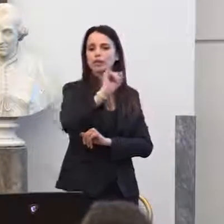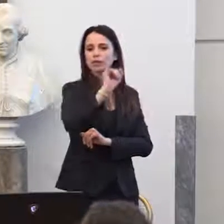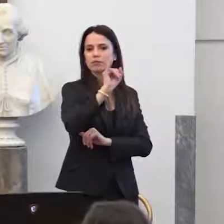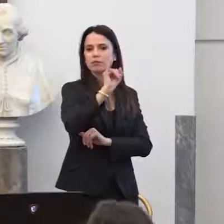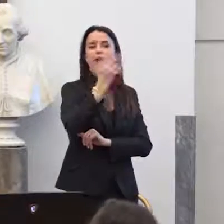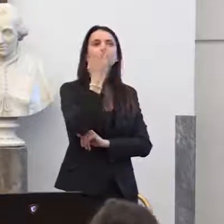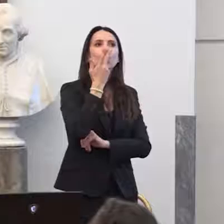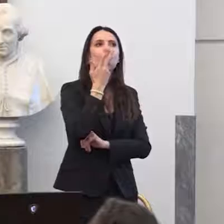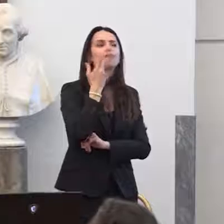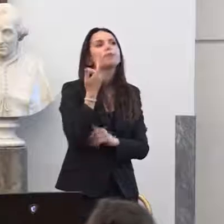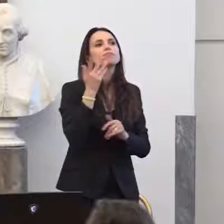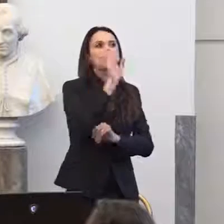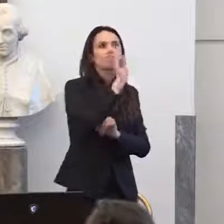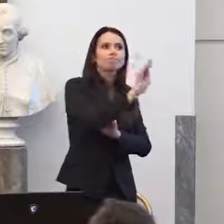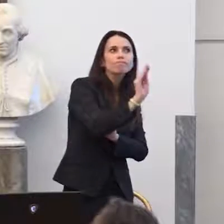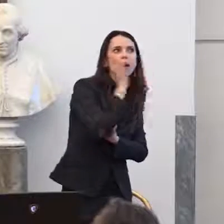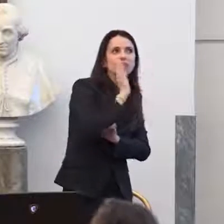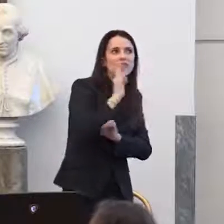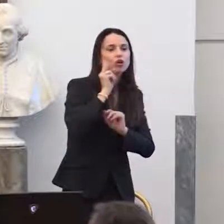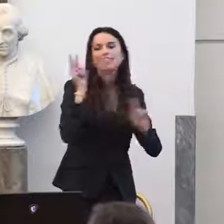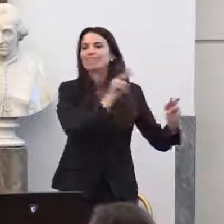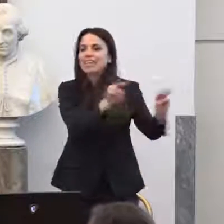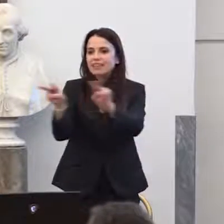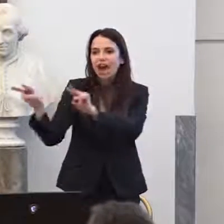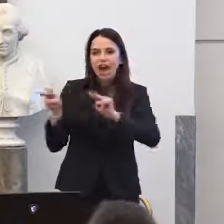capire realmente se la nostra idea